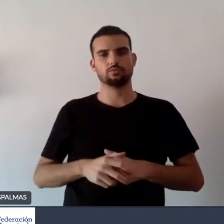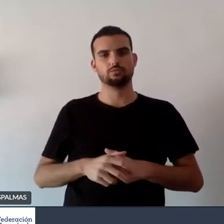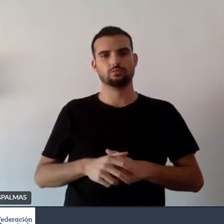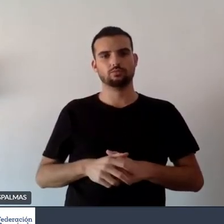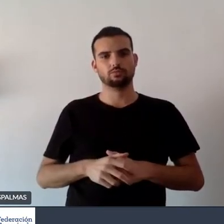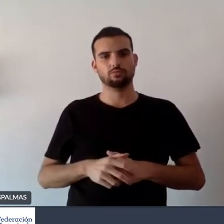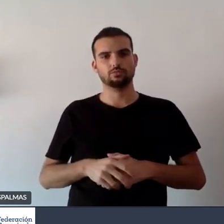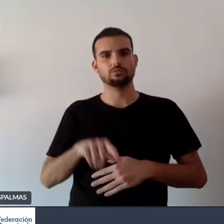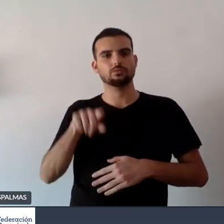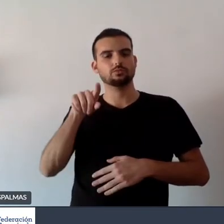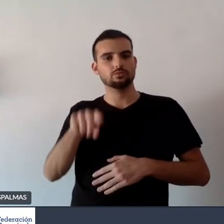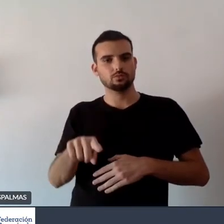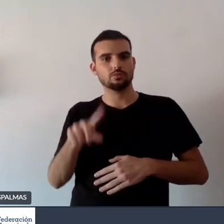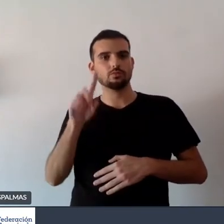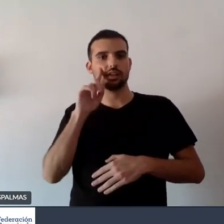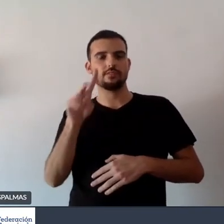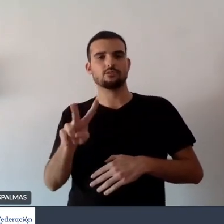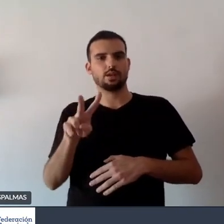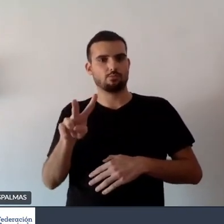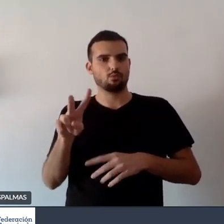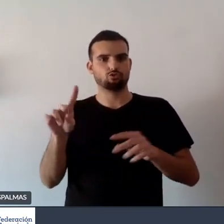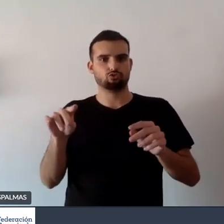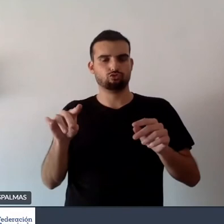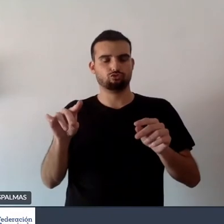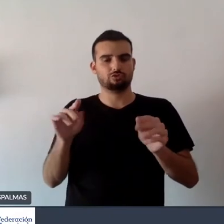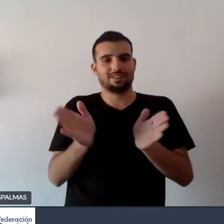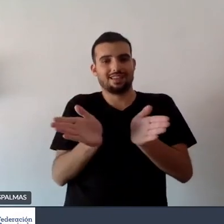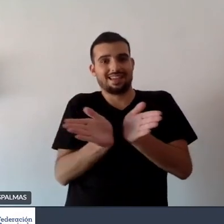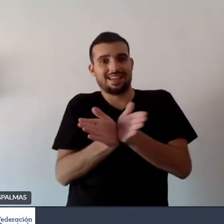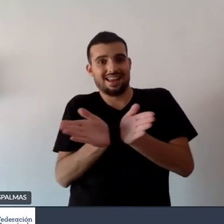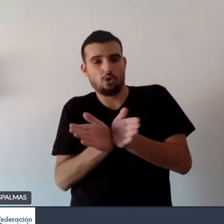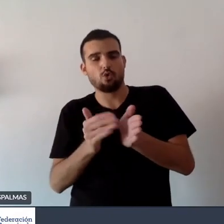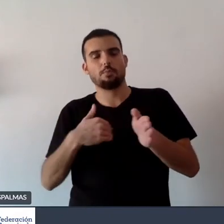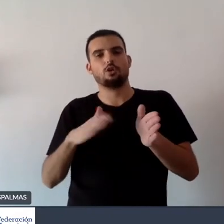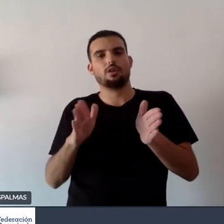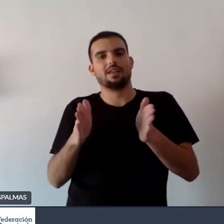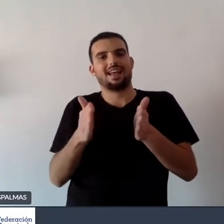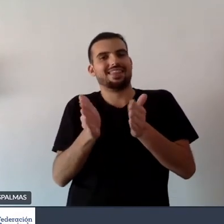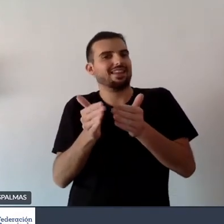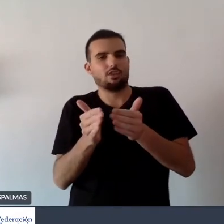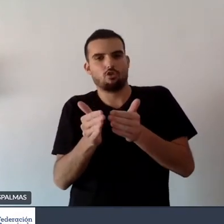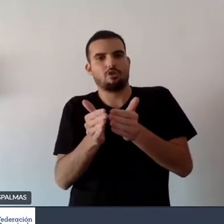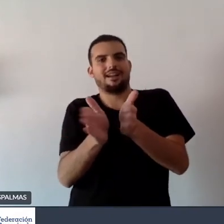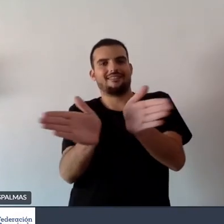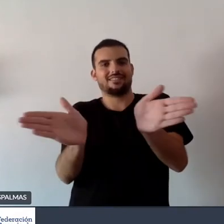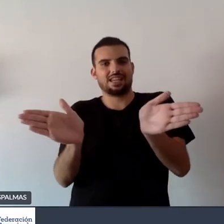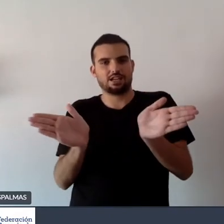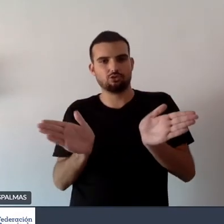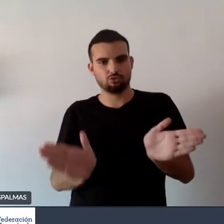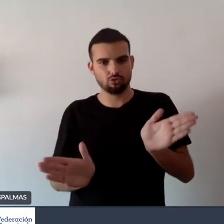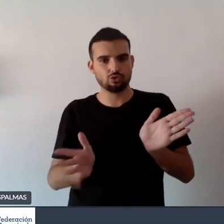Aquí le busca con el ángulo de pase cerrado, perdón, abierto. Ángulo de pase abierto. En